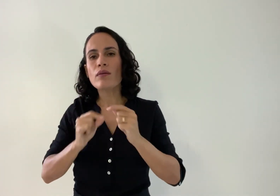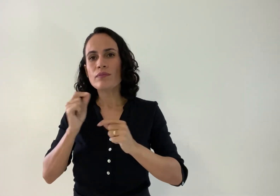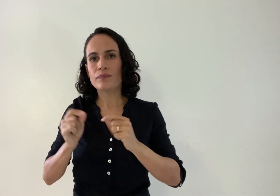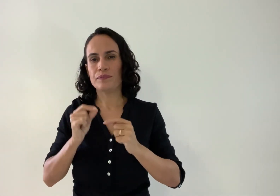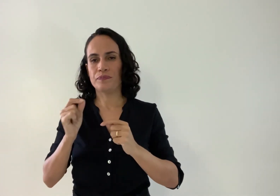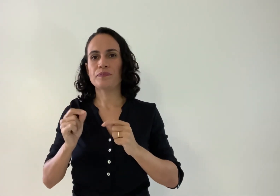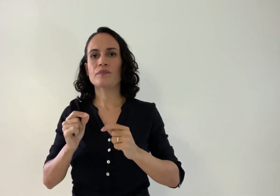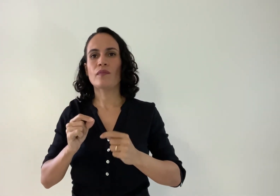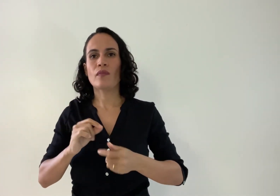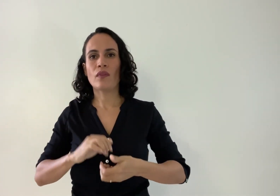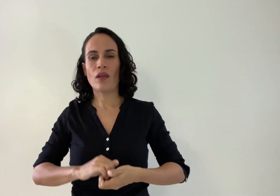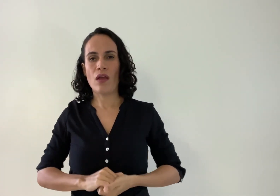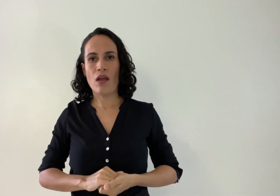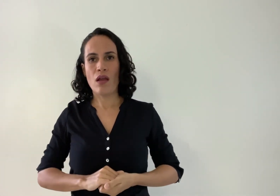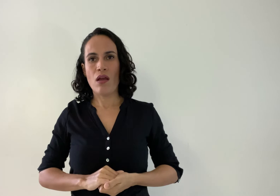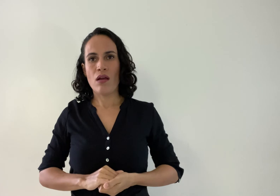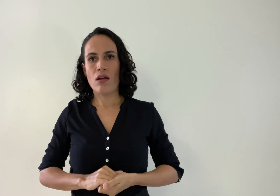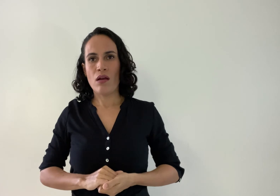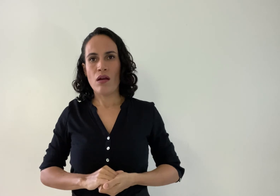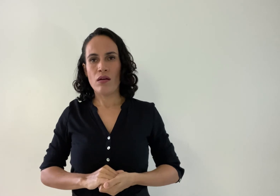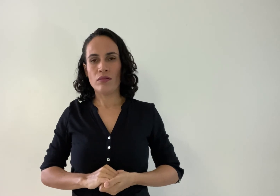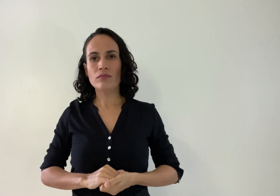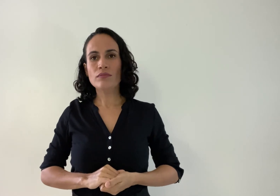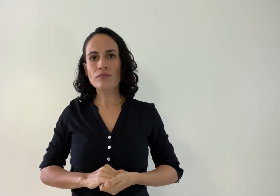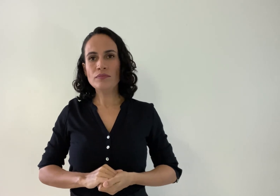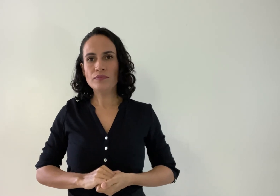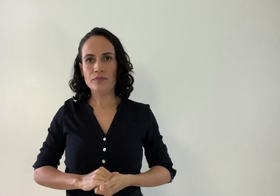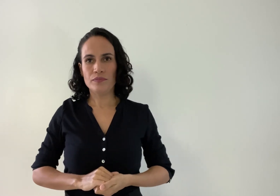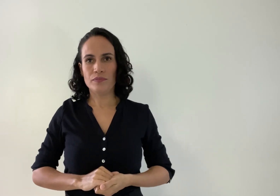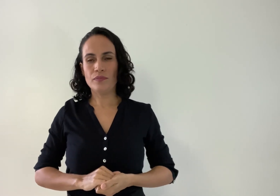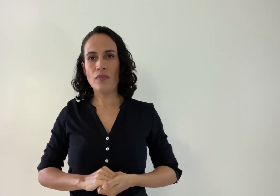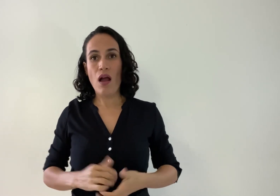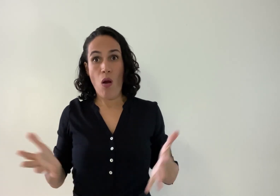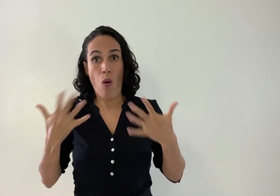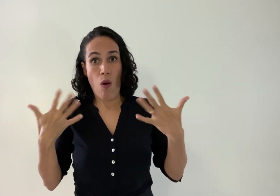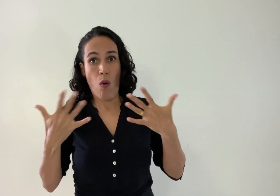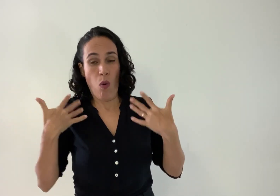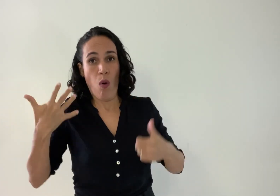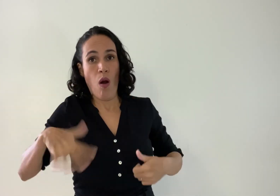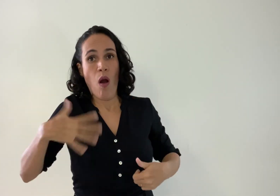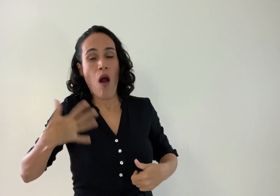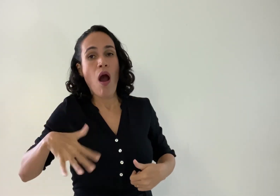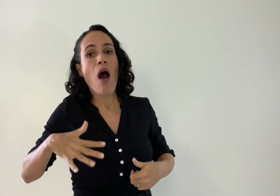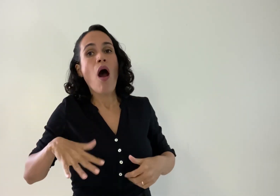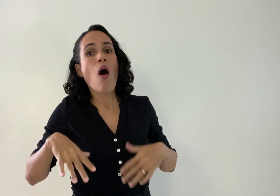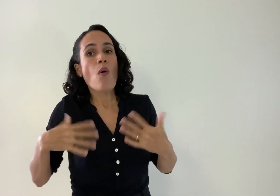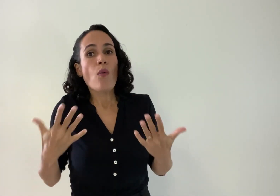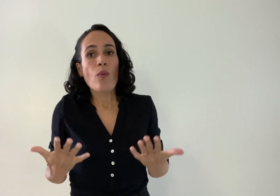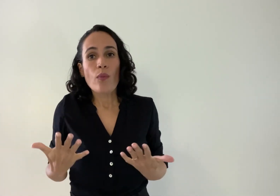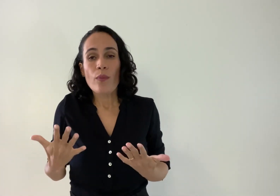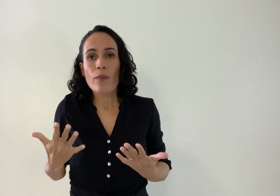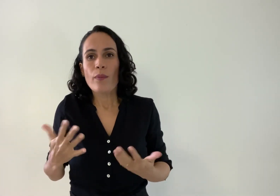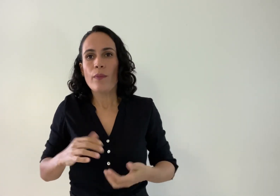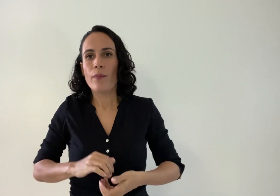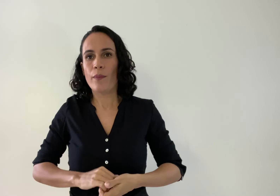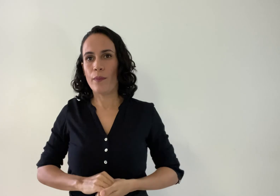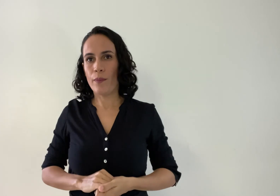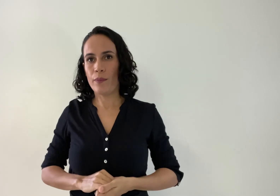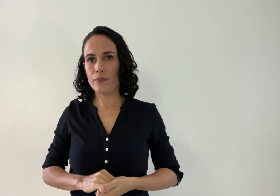térmicas, a mais quente de todas é a zona que fica entre os dois trópicos, a zona tropical, intertropical ou tórrida. Esses